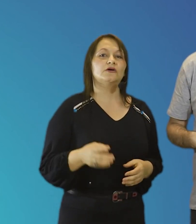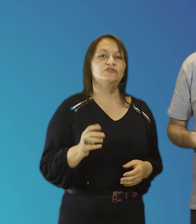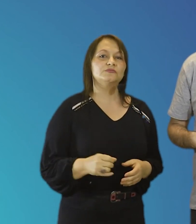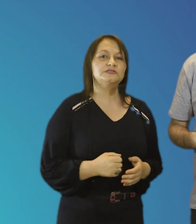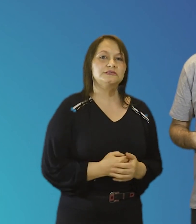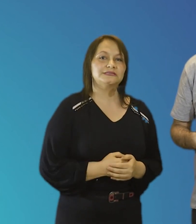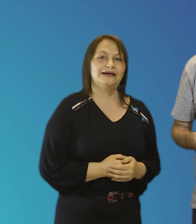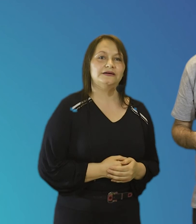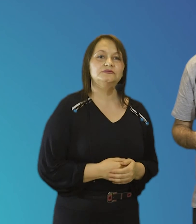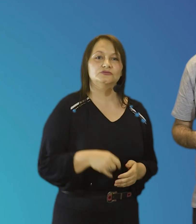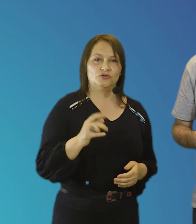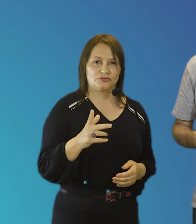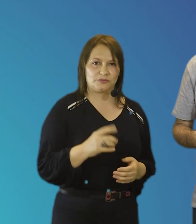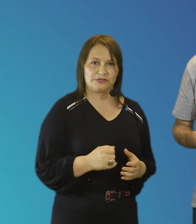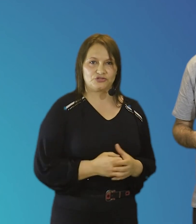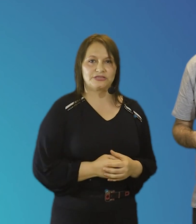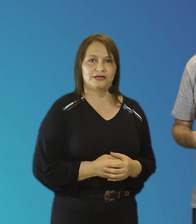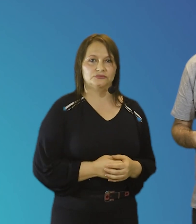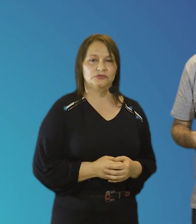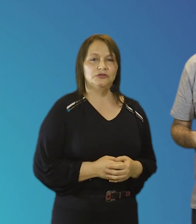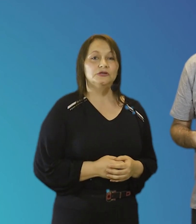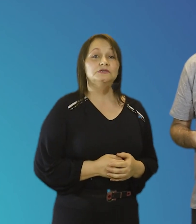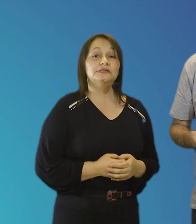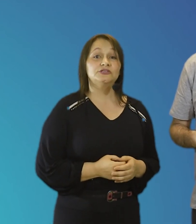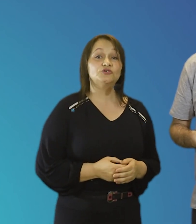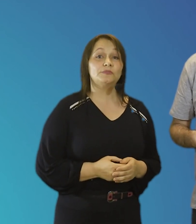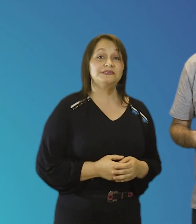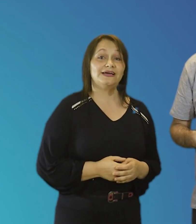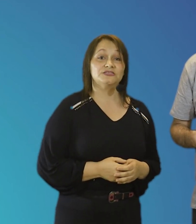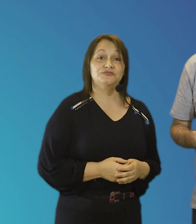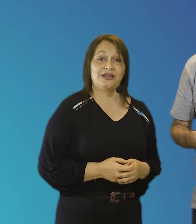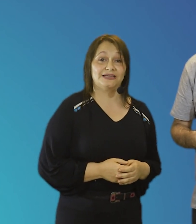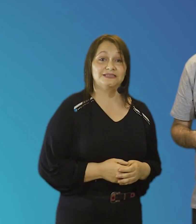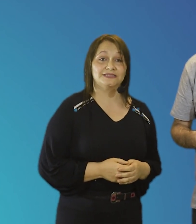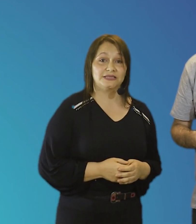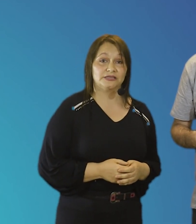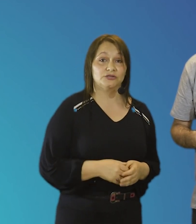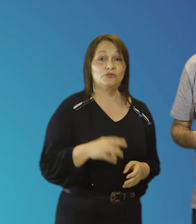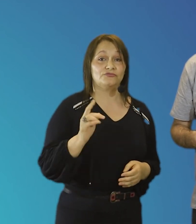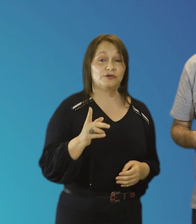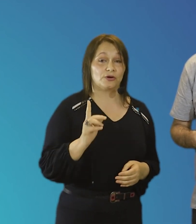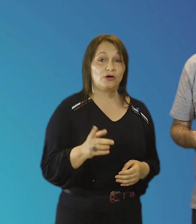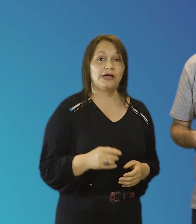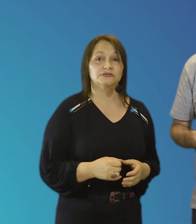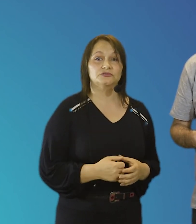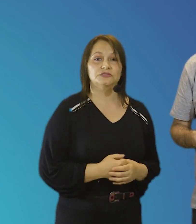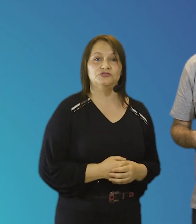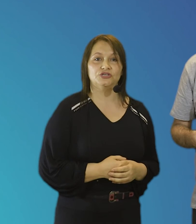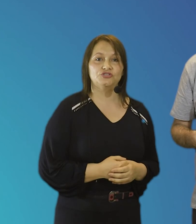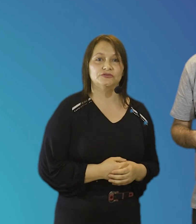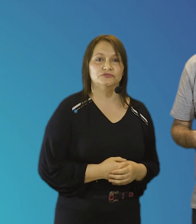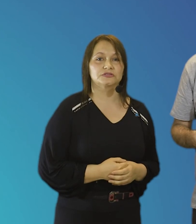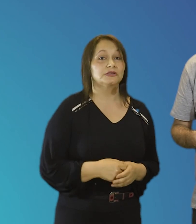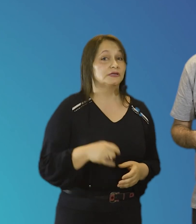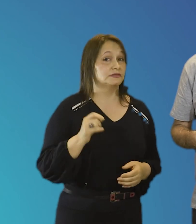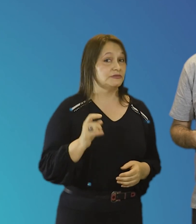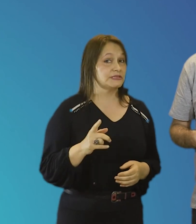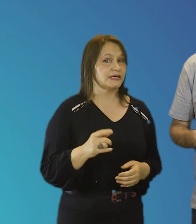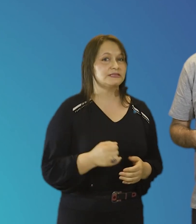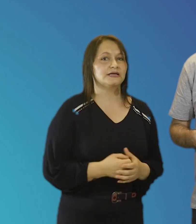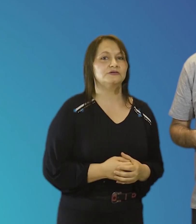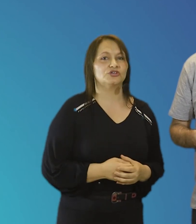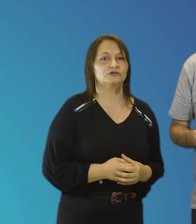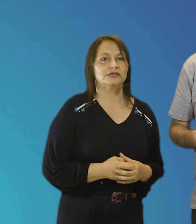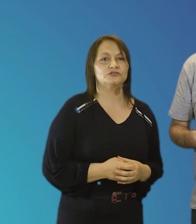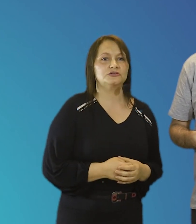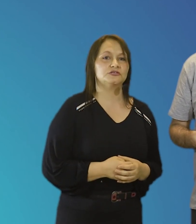Então, vamos testar nosso aprendizado. Tente completar as frases a seguir com a forma correta dos adjetivos. Não